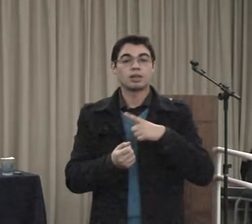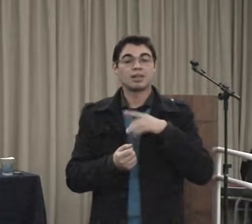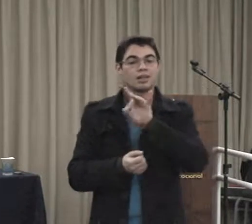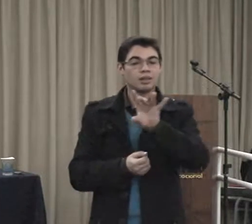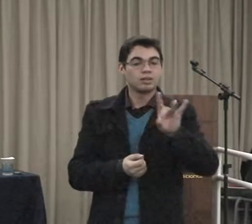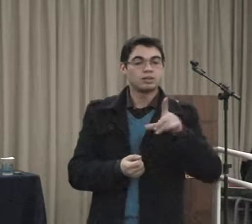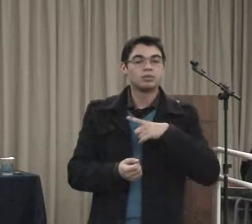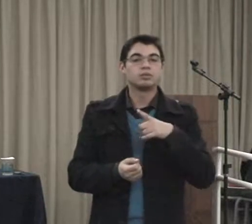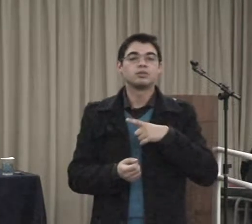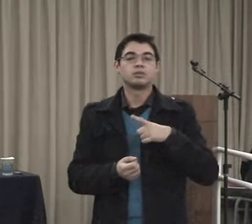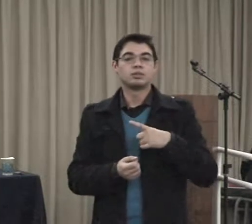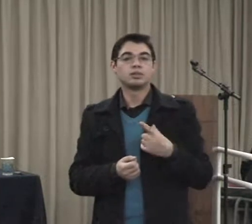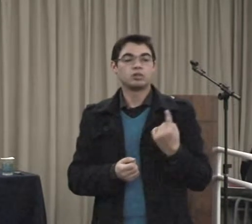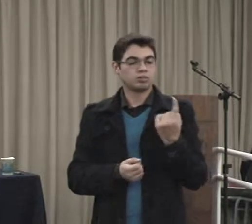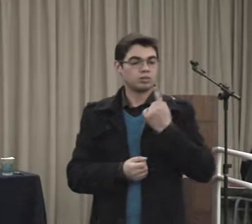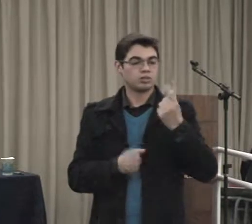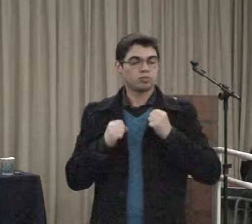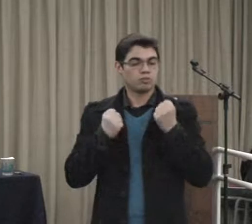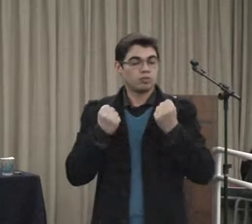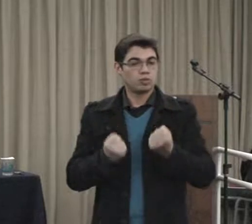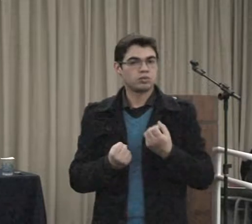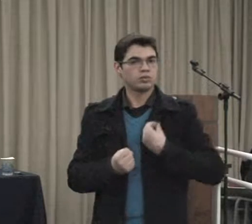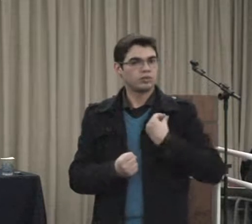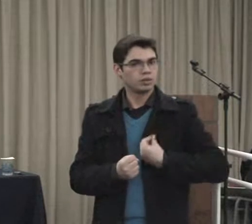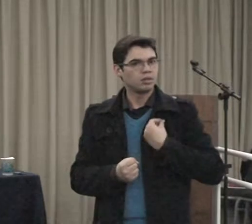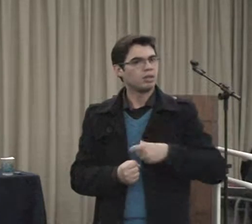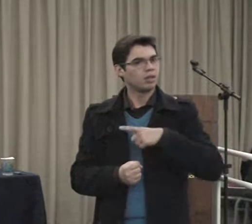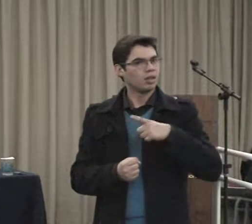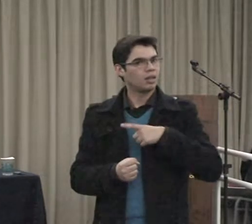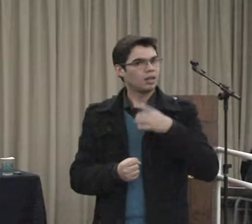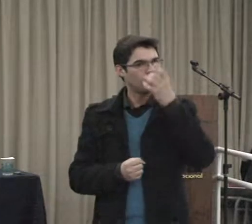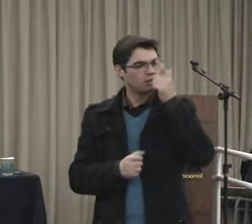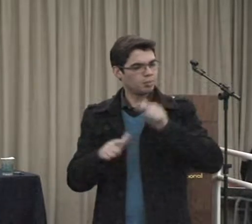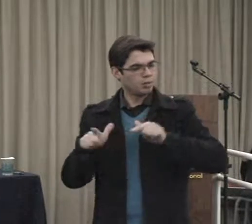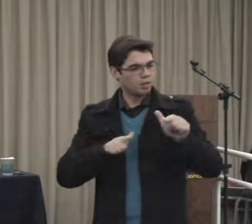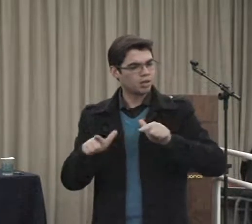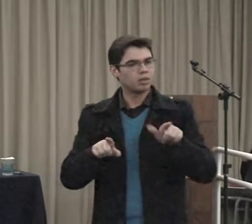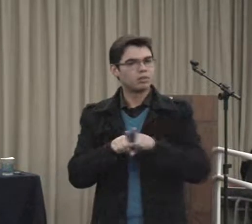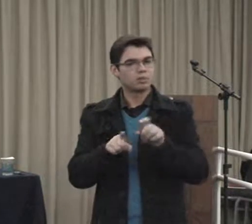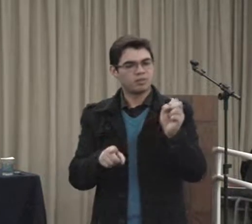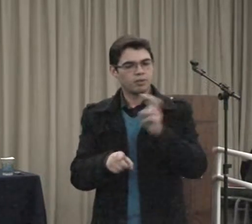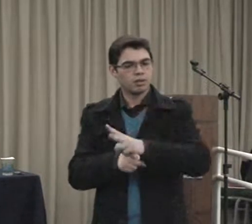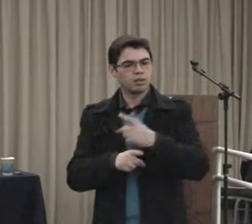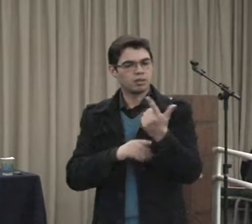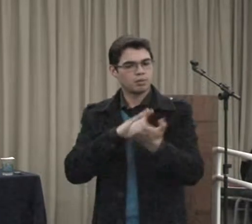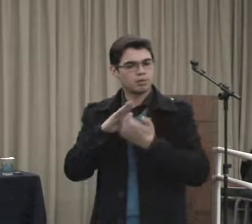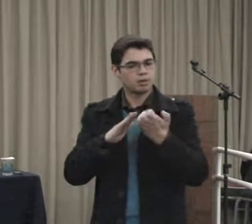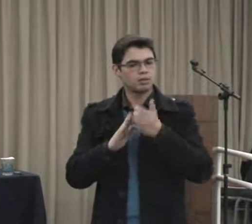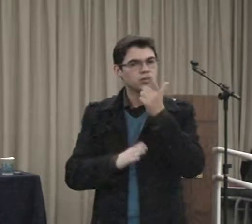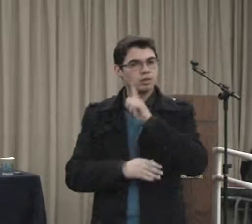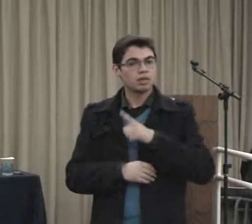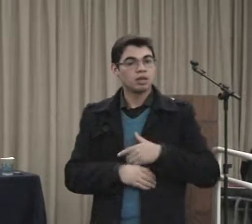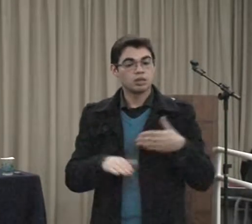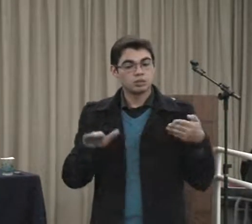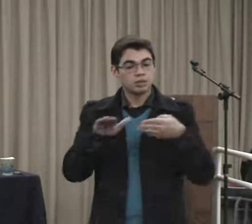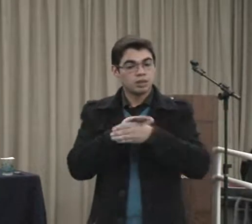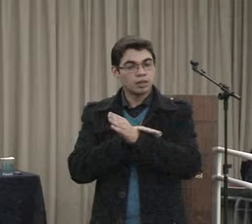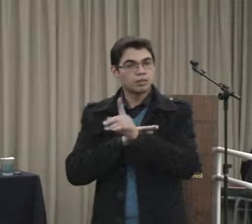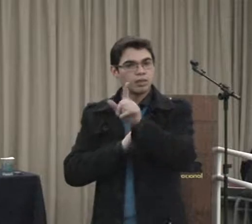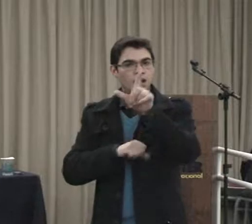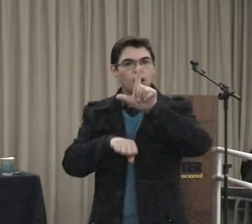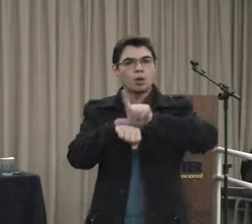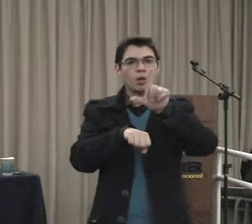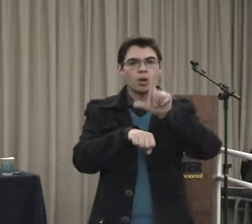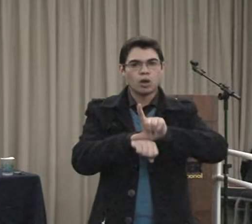autonomia e estão no mercado de trabalho, e eles têm a condição de entrar na loja